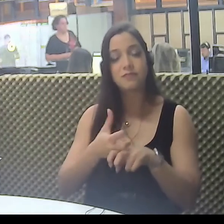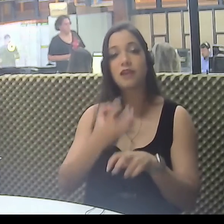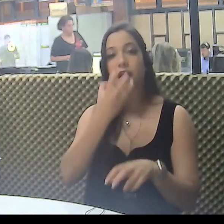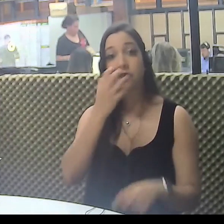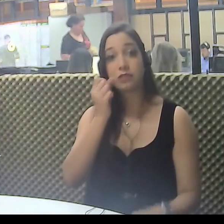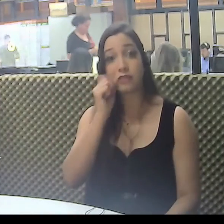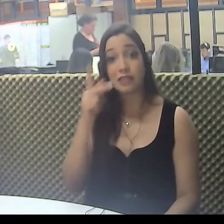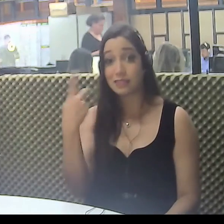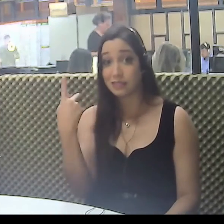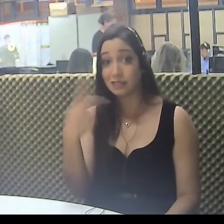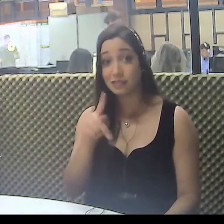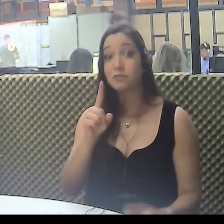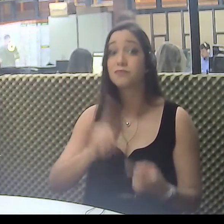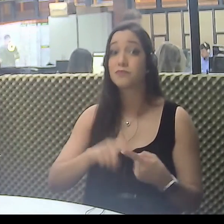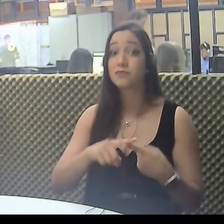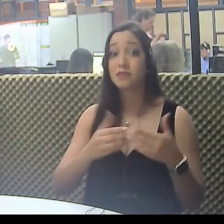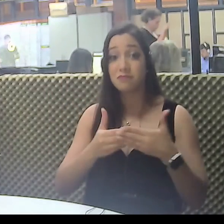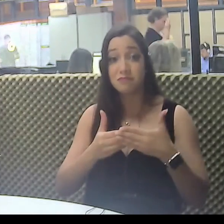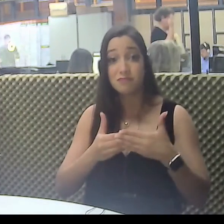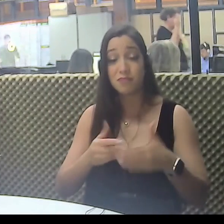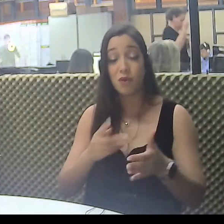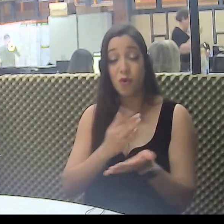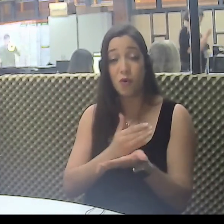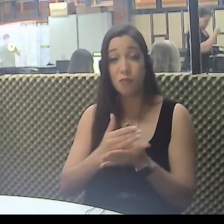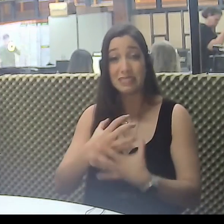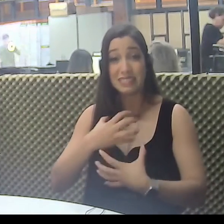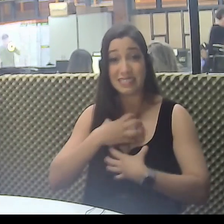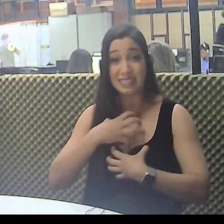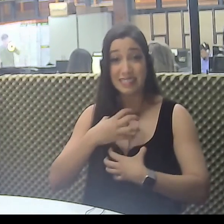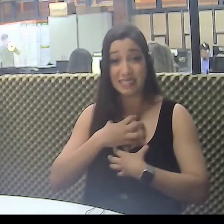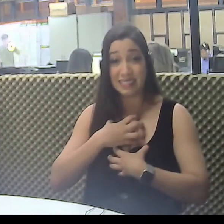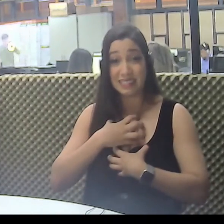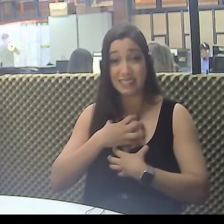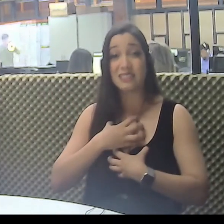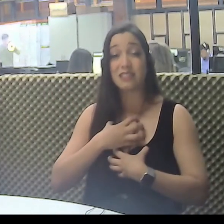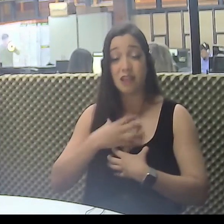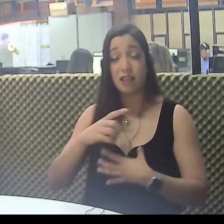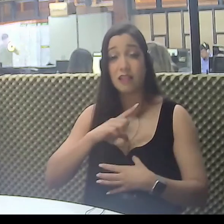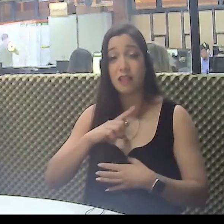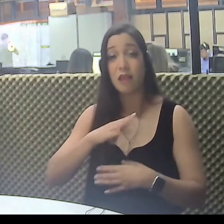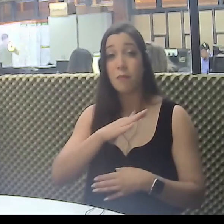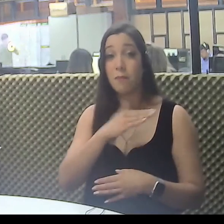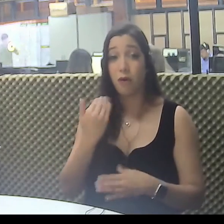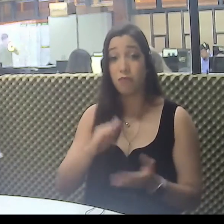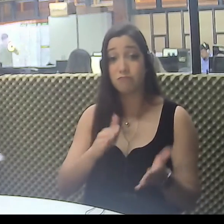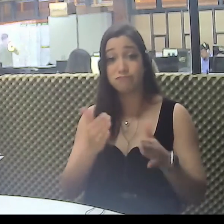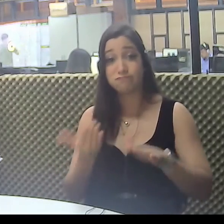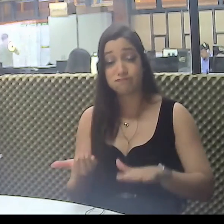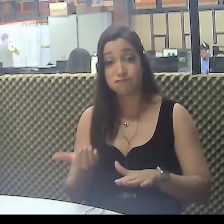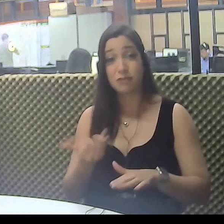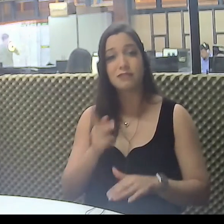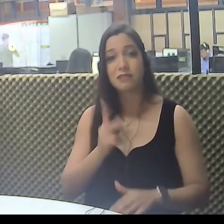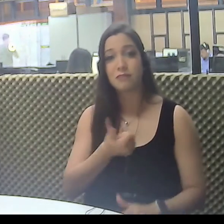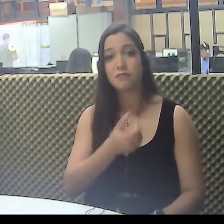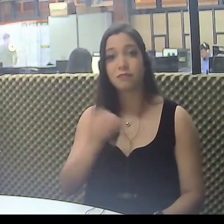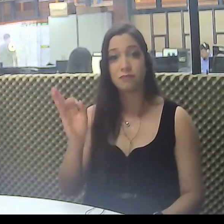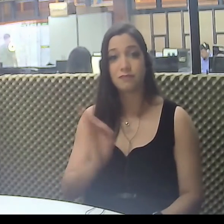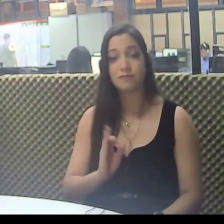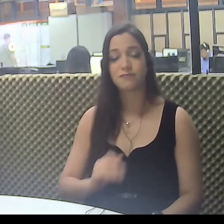animal, porque é a partir da manifestação dos sintomas, ele encaminha para o óbito em 100% dos casos.